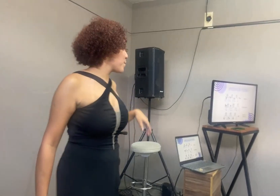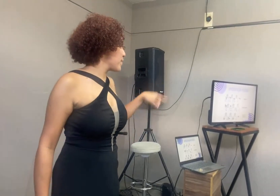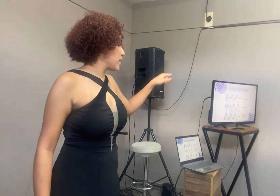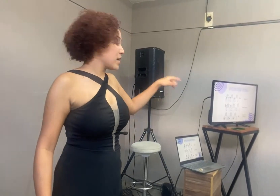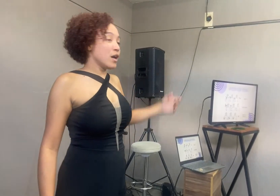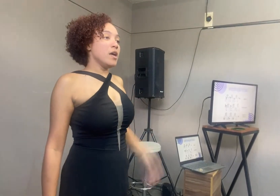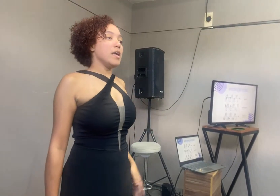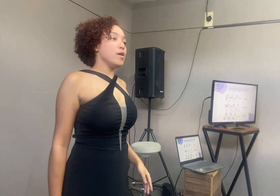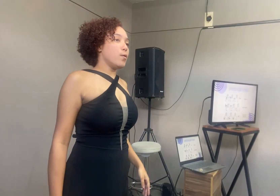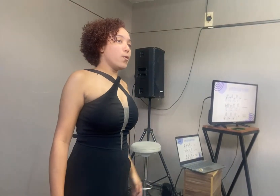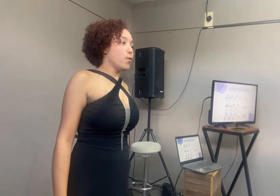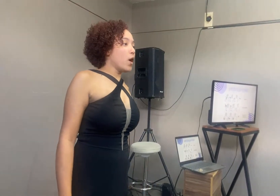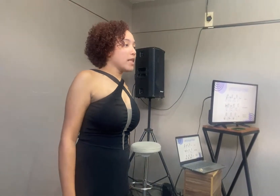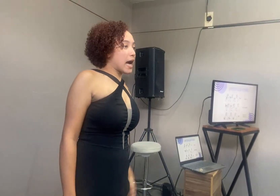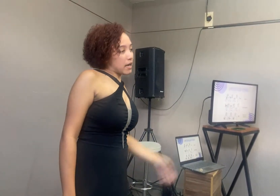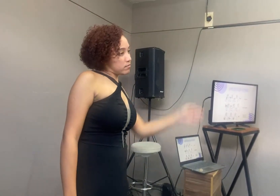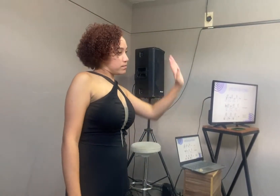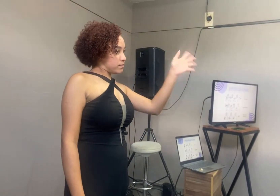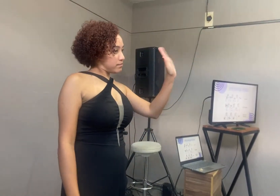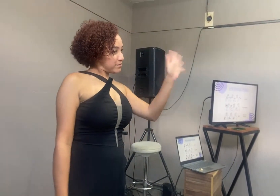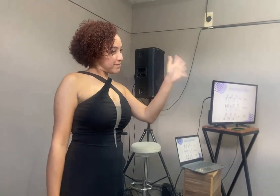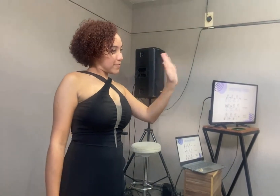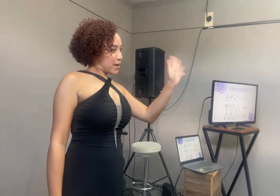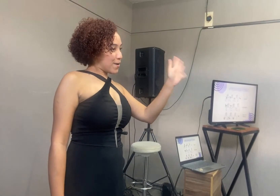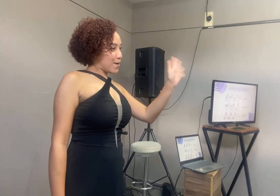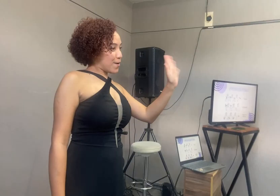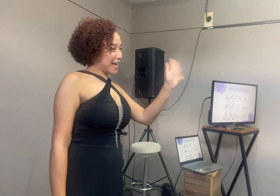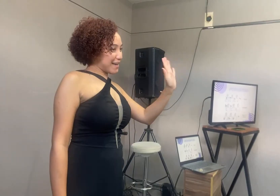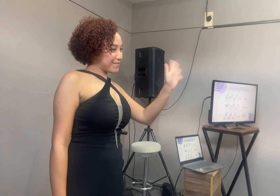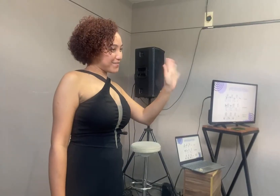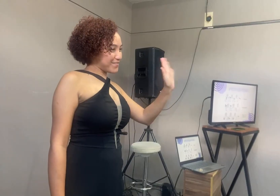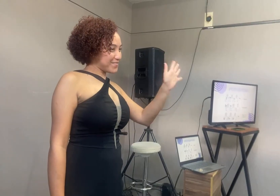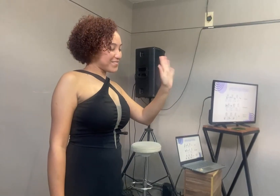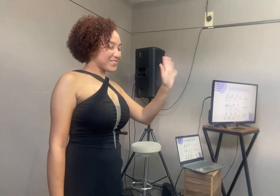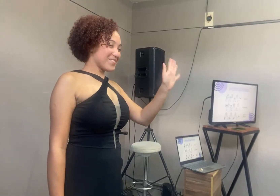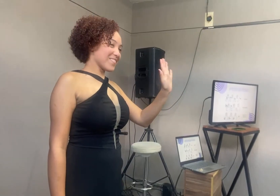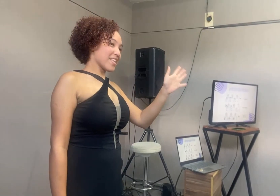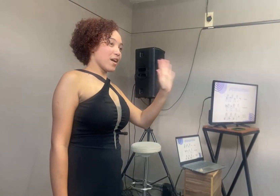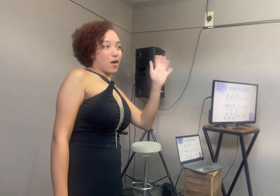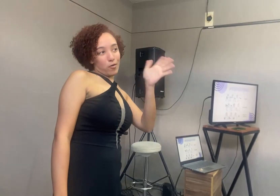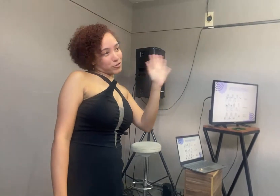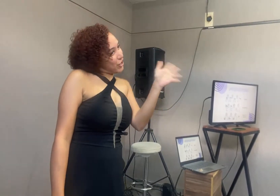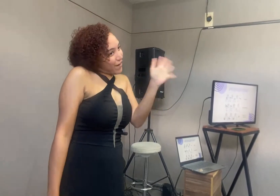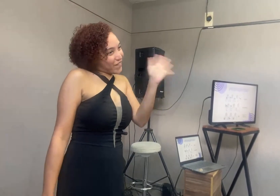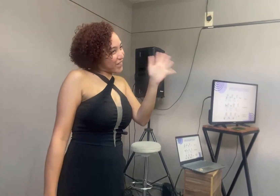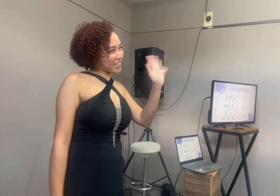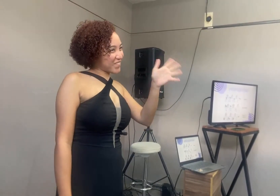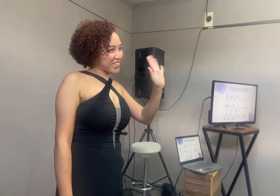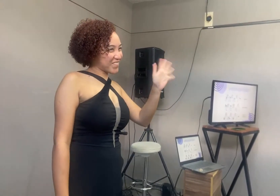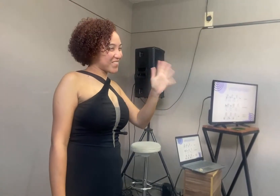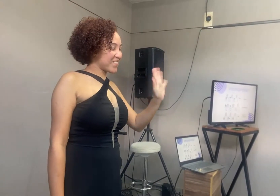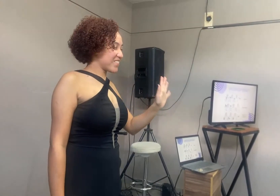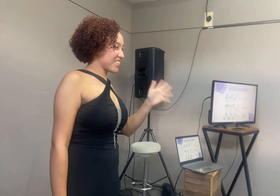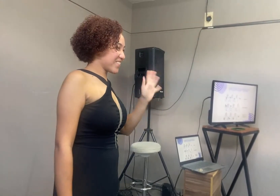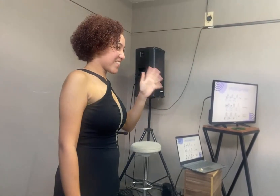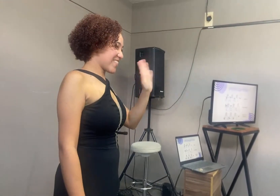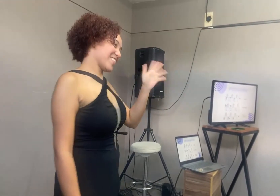Certo? E o olá. Olá. Ou tchau.